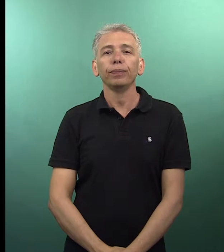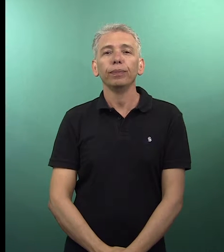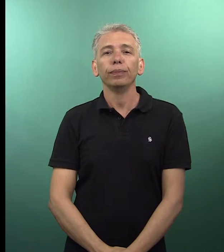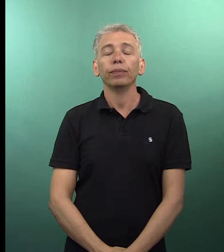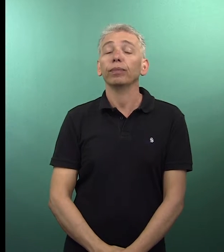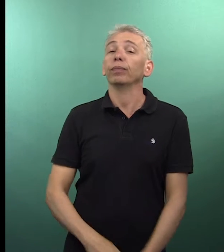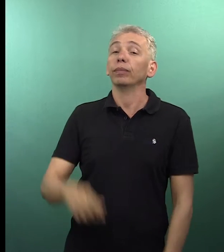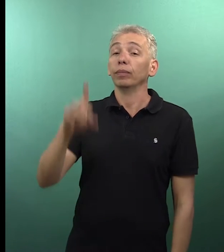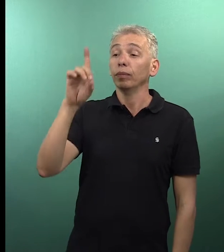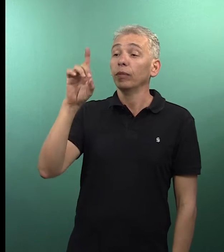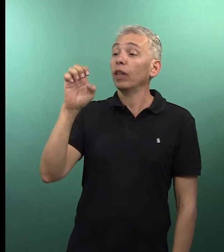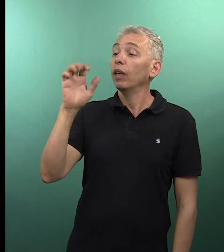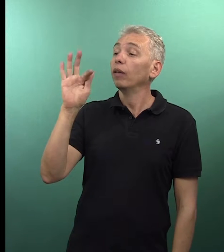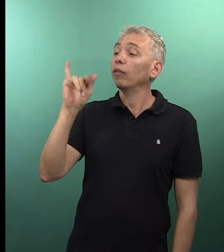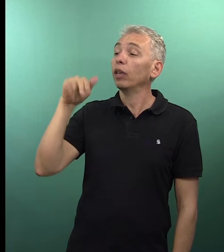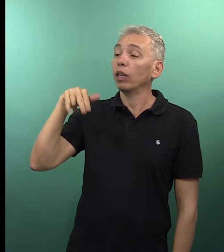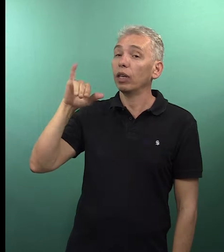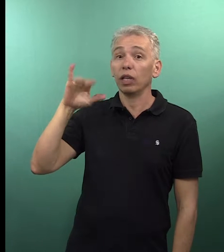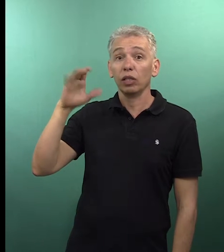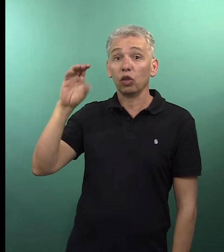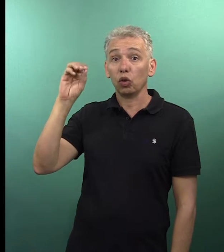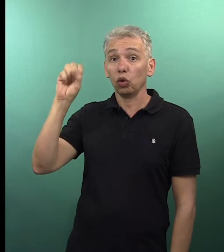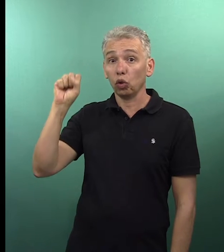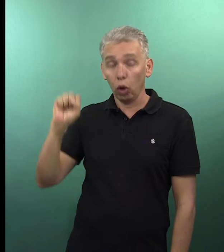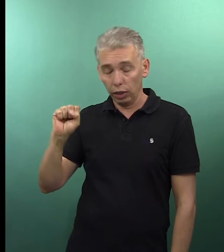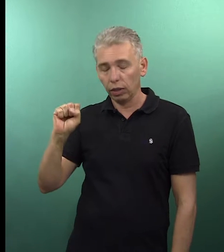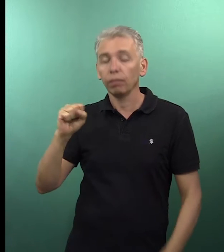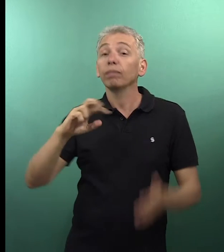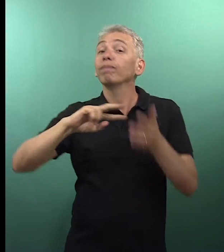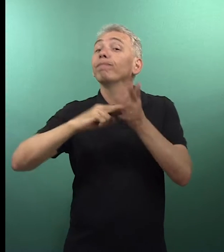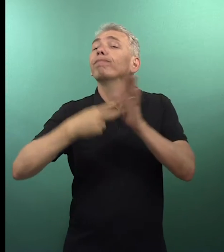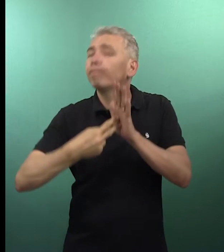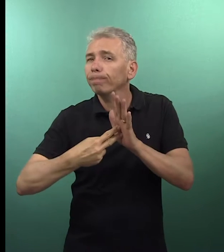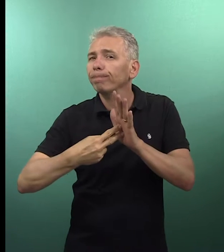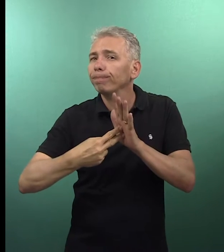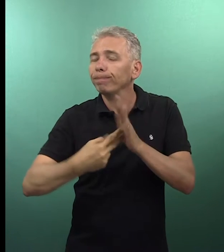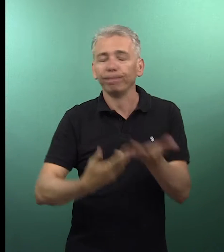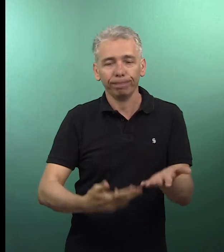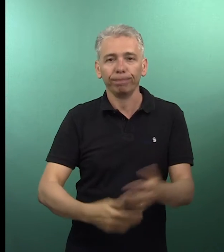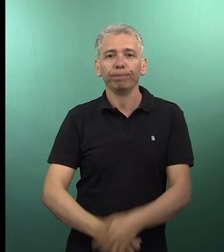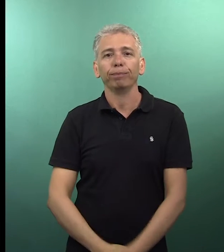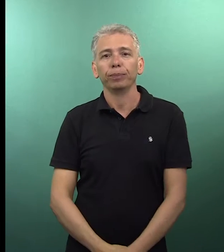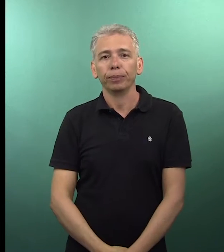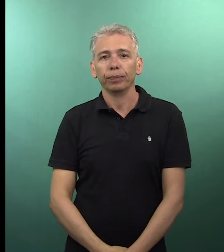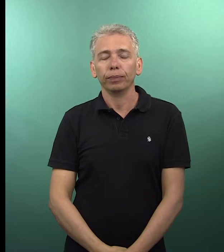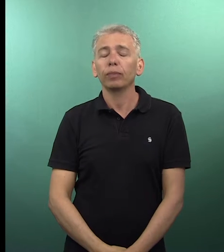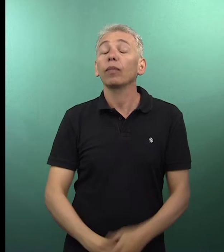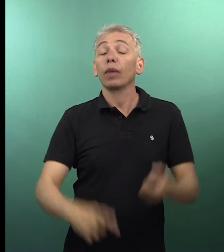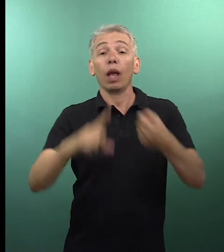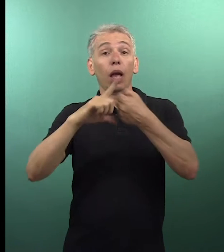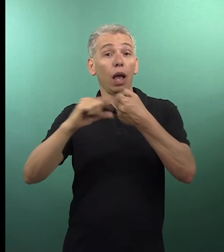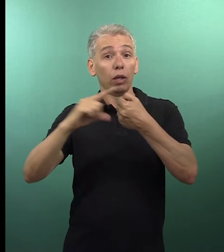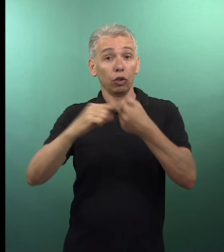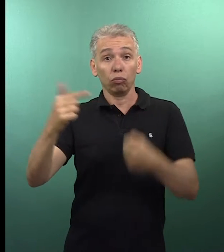o capítulo 2 das definições artigo 2º para efeito deste regulamento além das